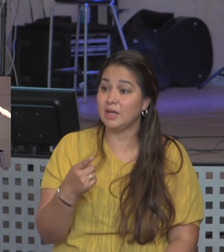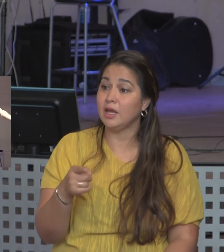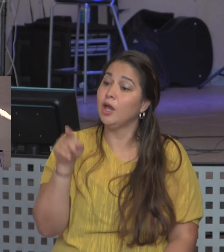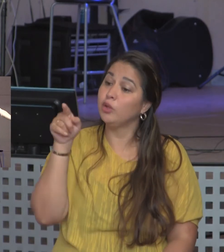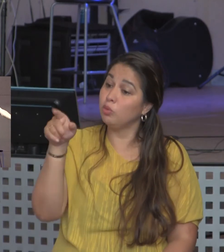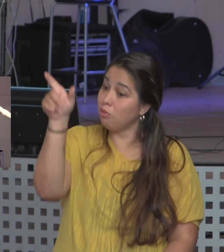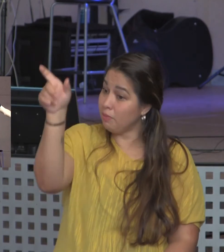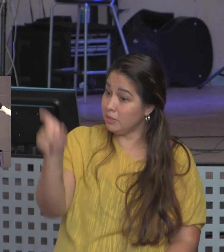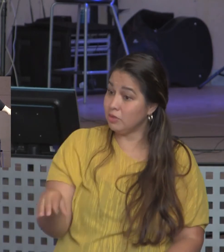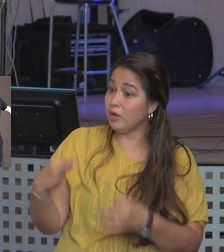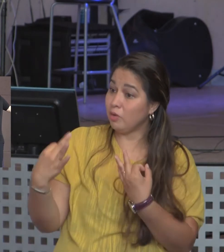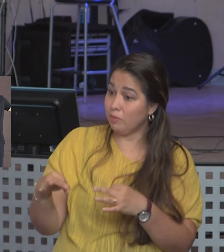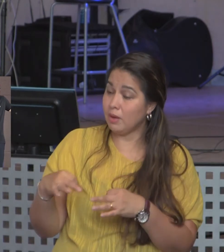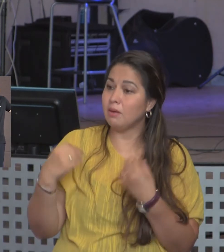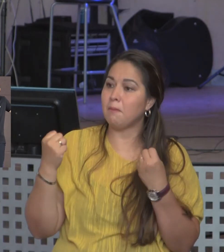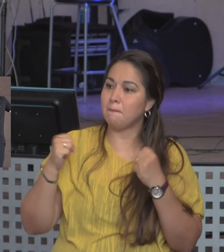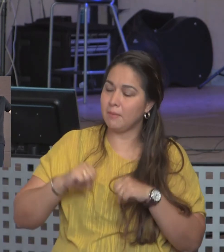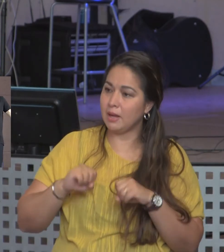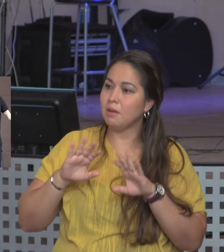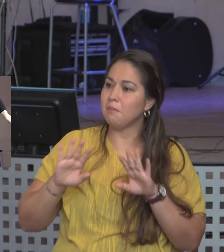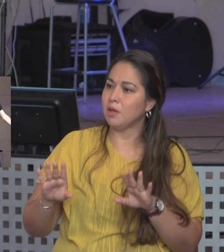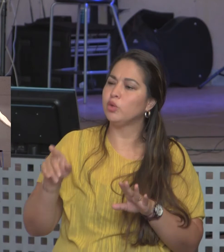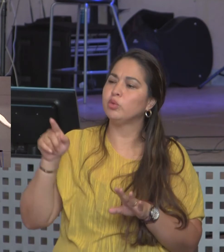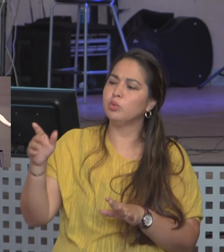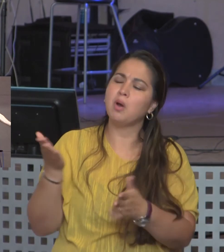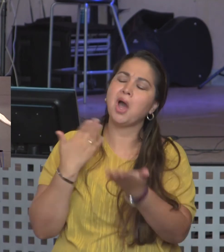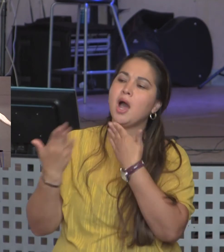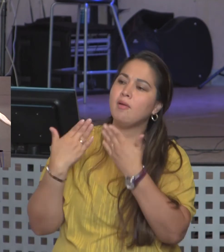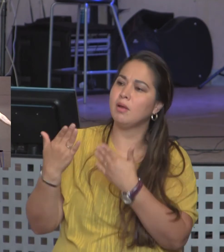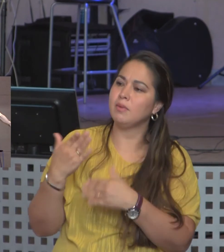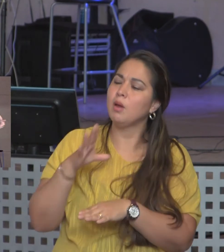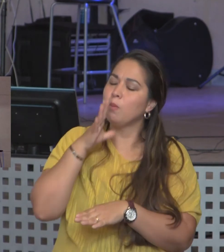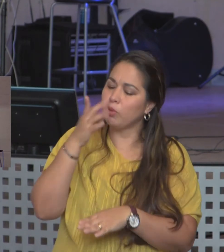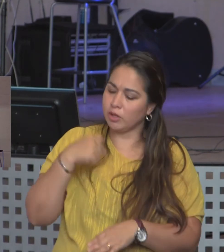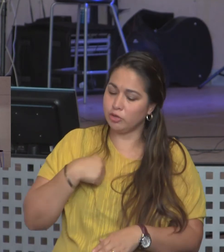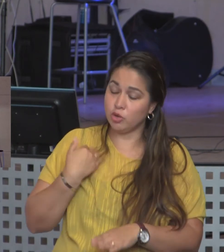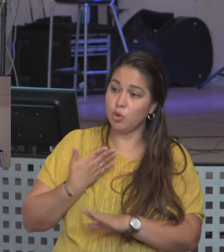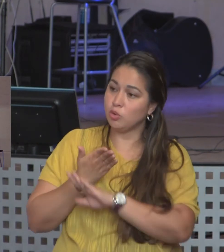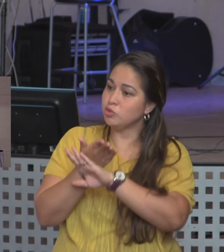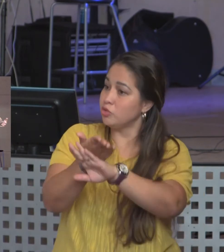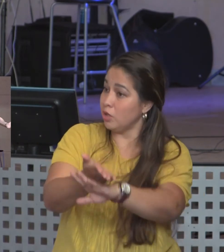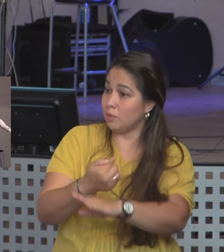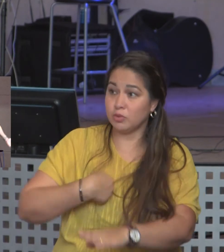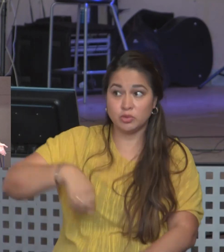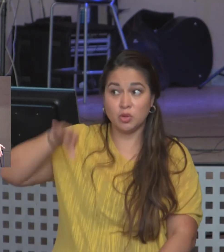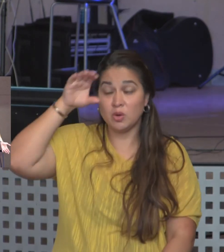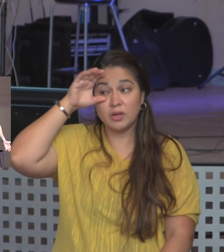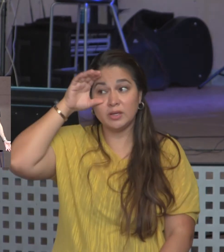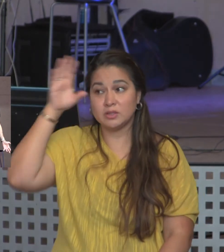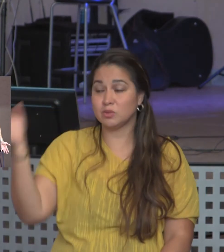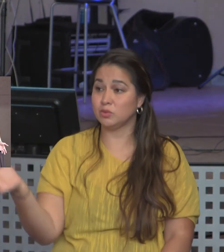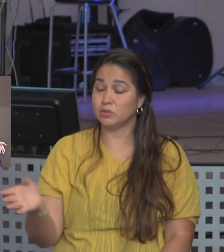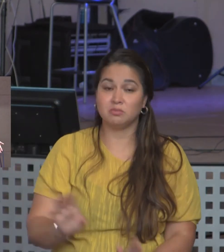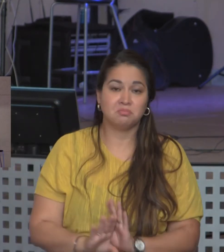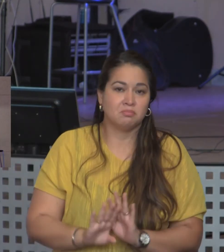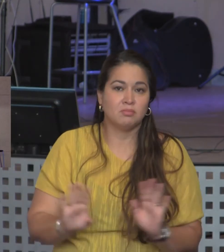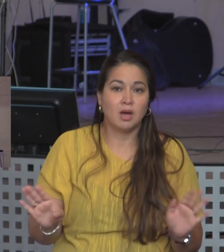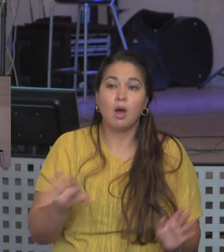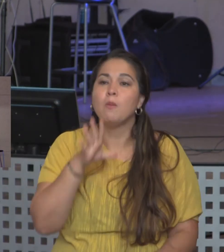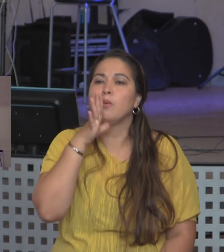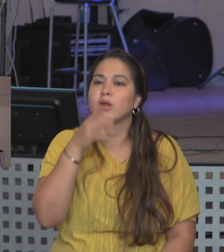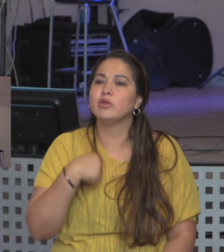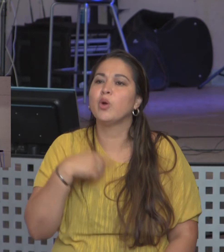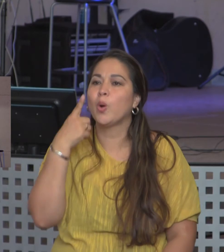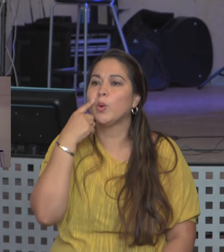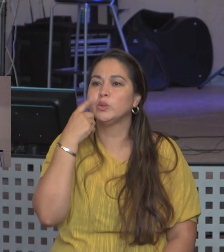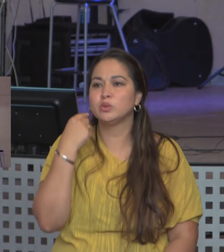Habla que tu siervo oye. Como un niño, como Samuel, ¿recordáis? Habla que tu siervo oye. En